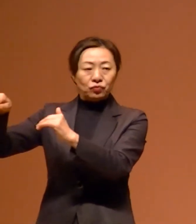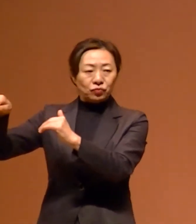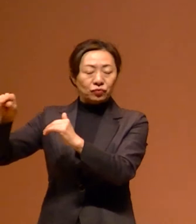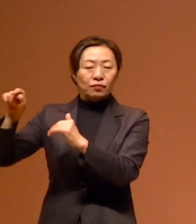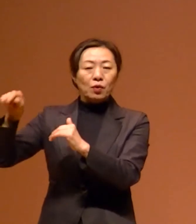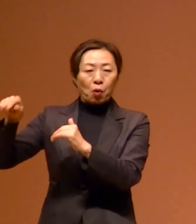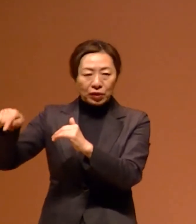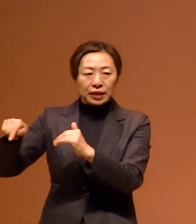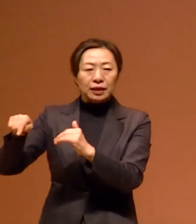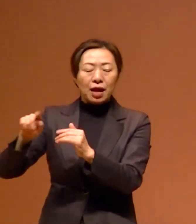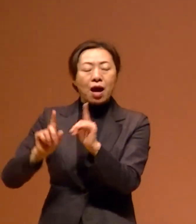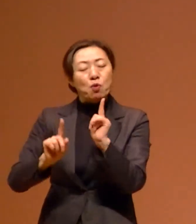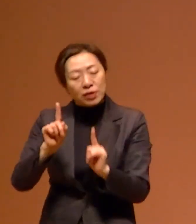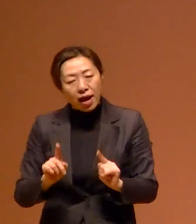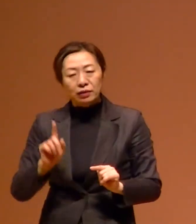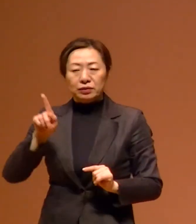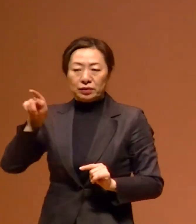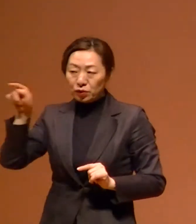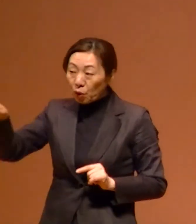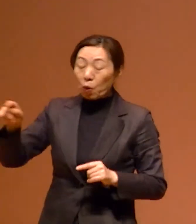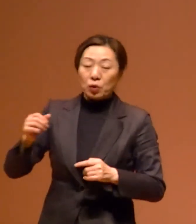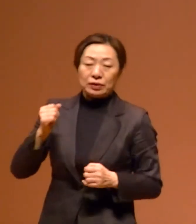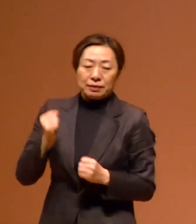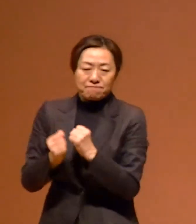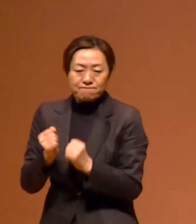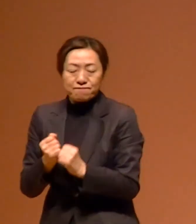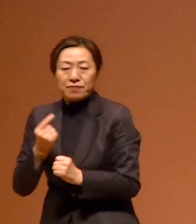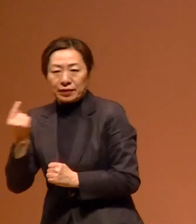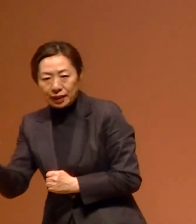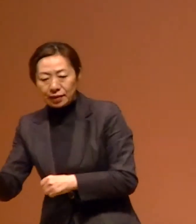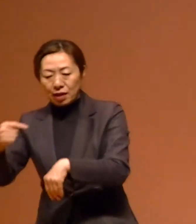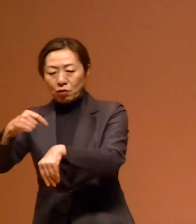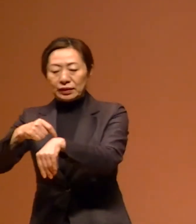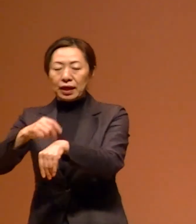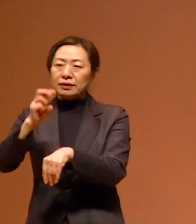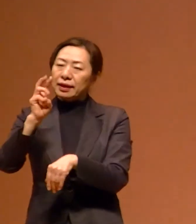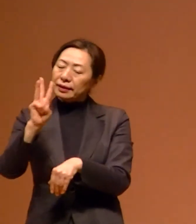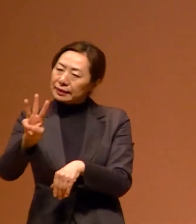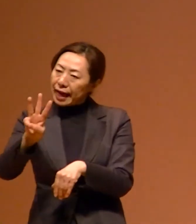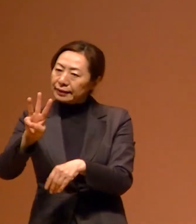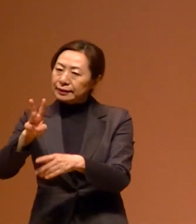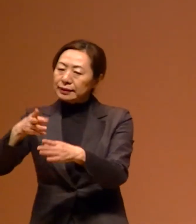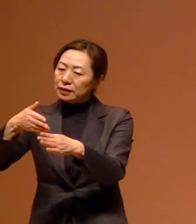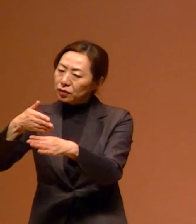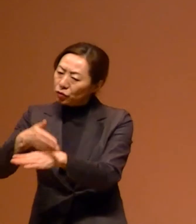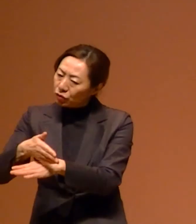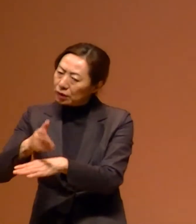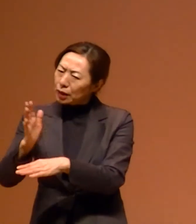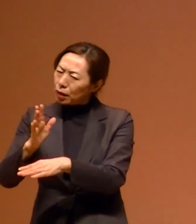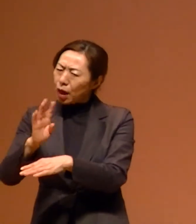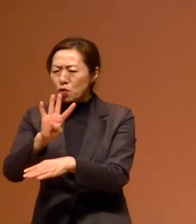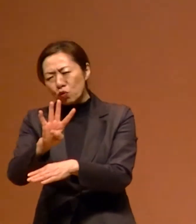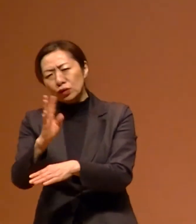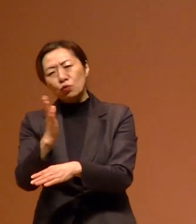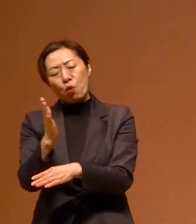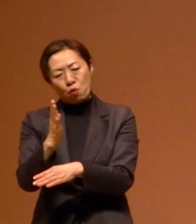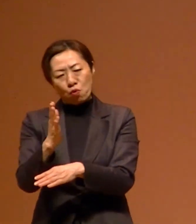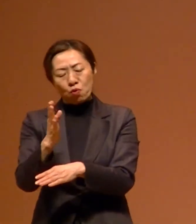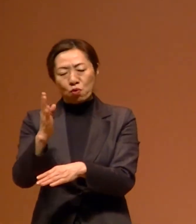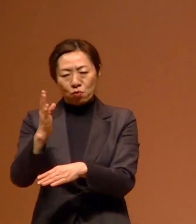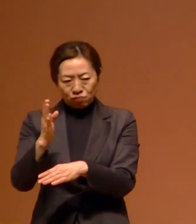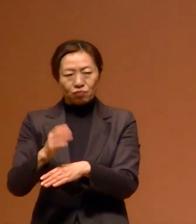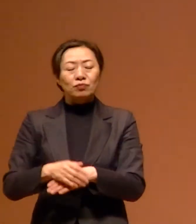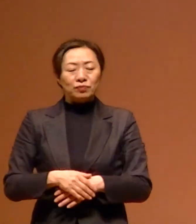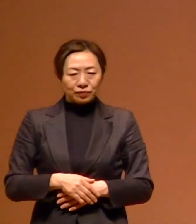とりあえずそこに行ったのが3時過ぎ、いやもっと行っても4時近くだったんです